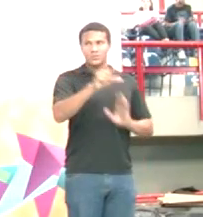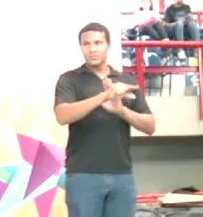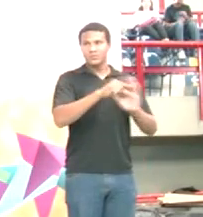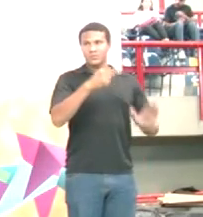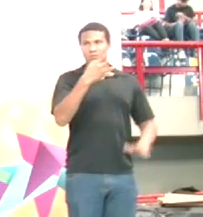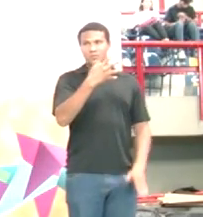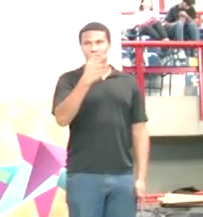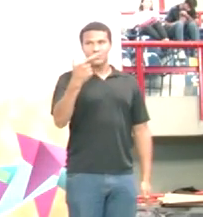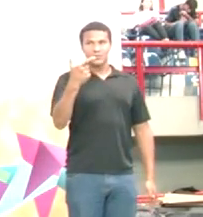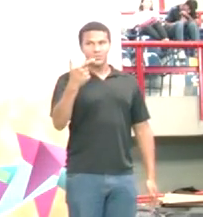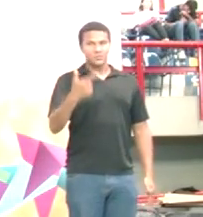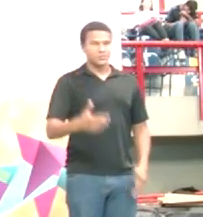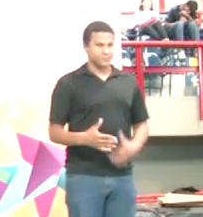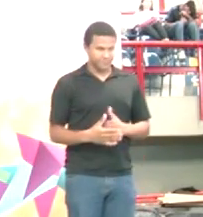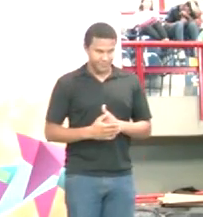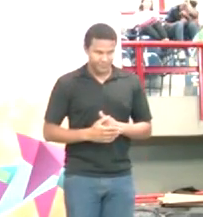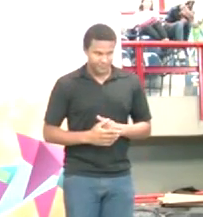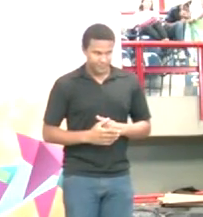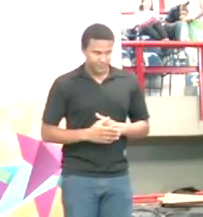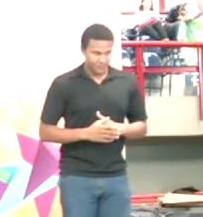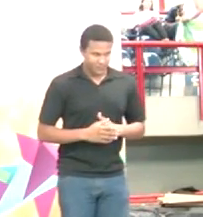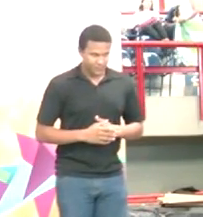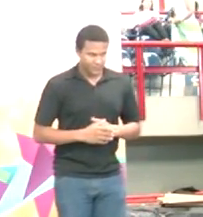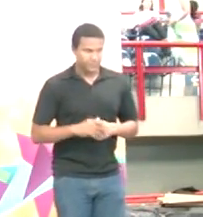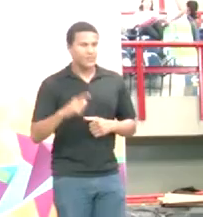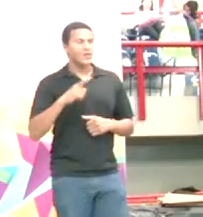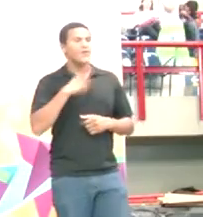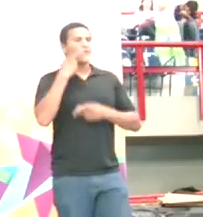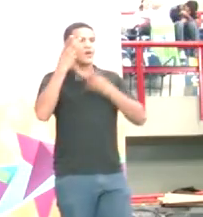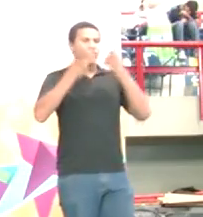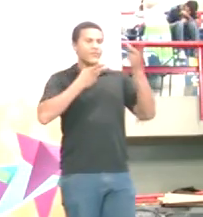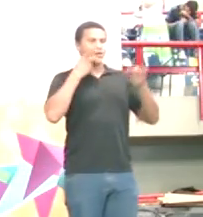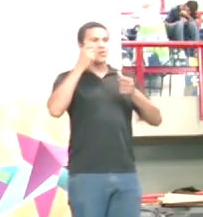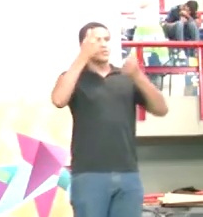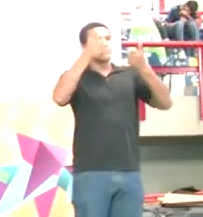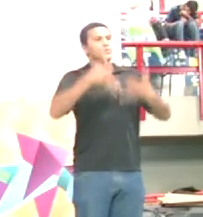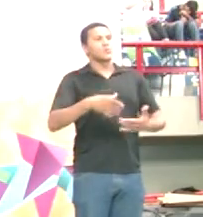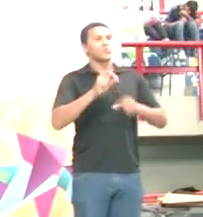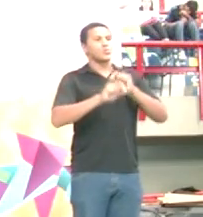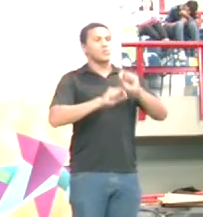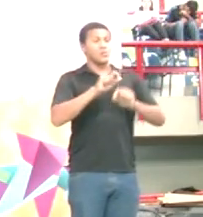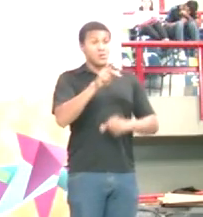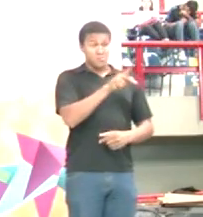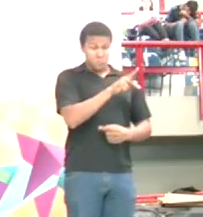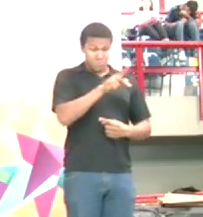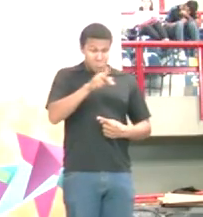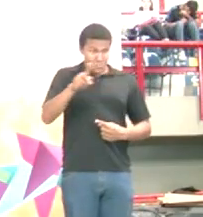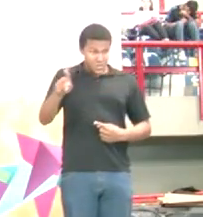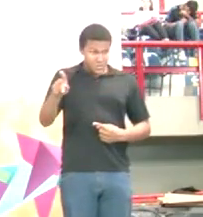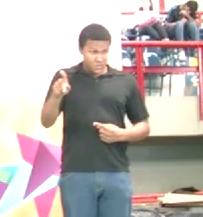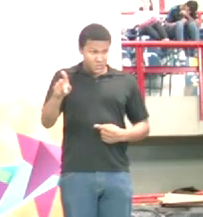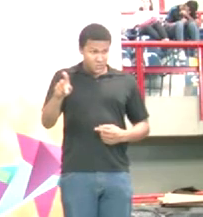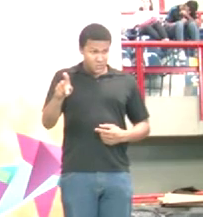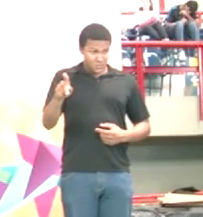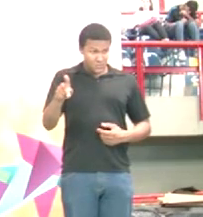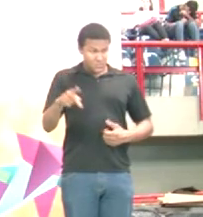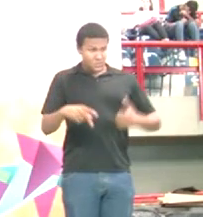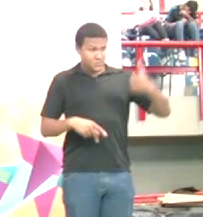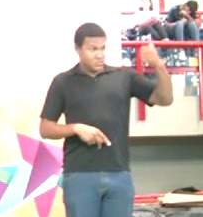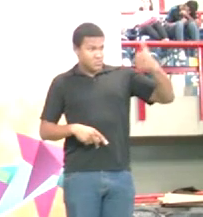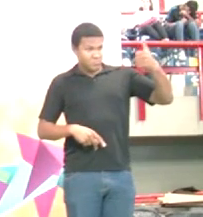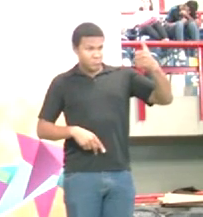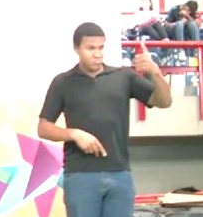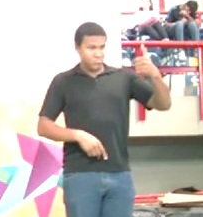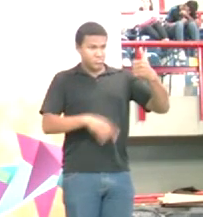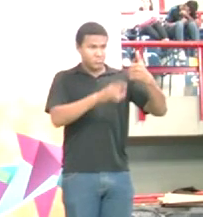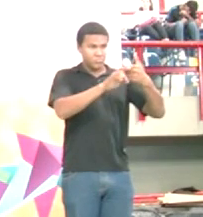Daqui a pouco eu leio, tá bom? Ele dizia: se o presidente sair e